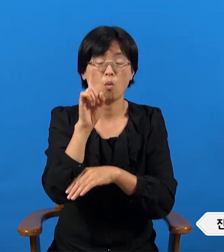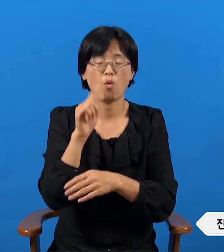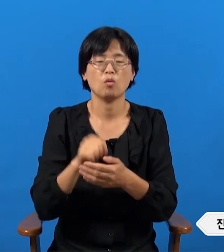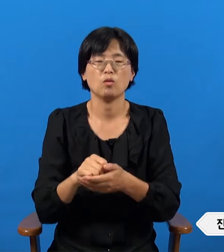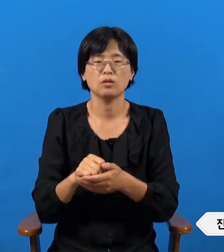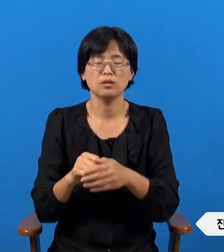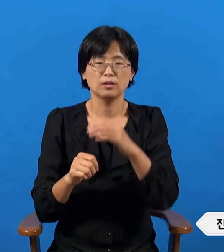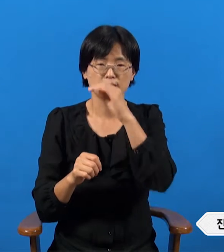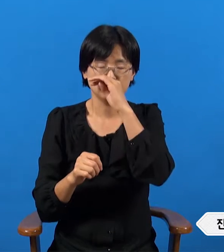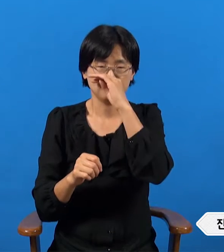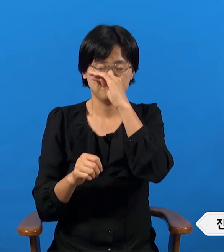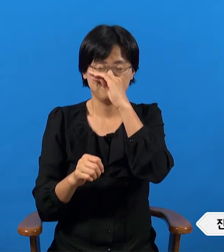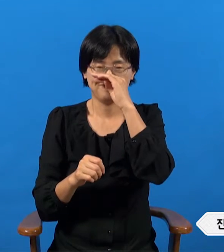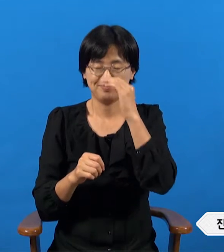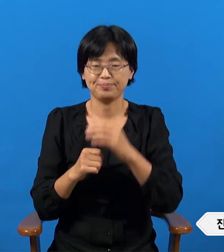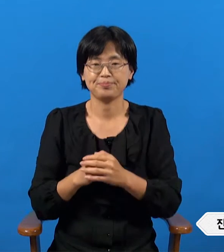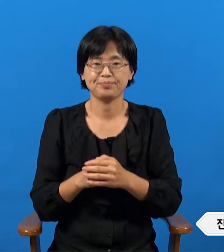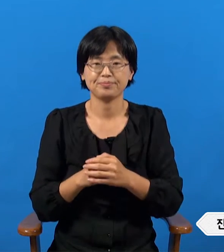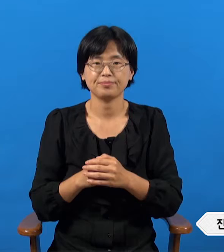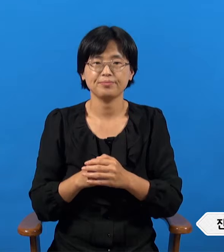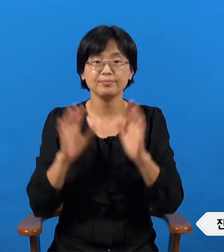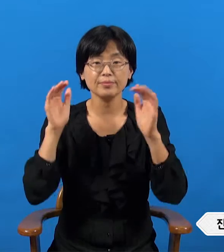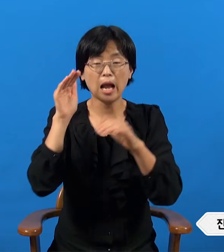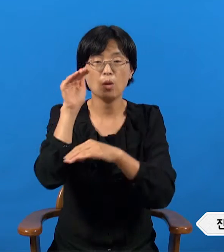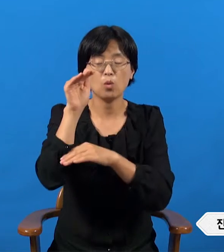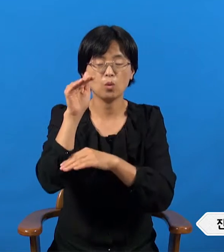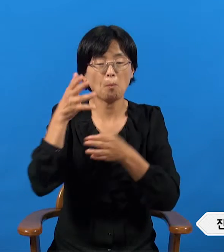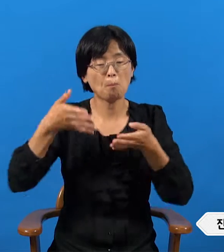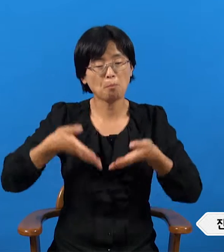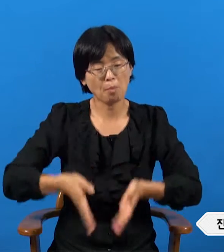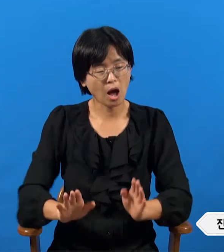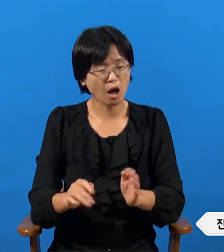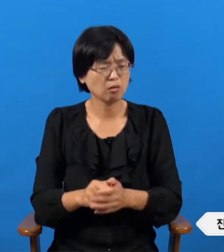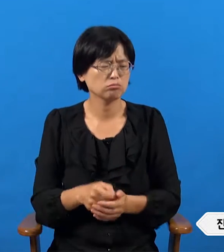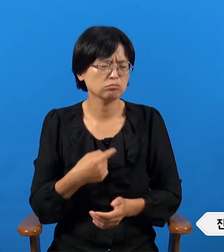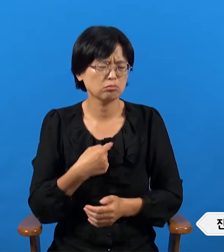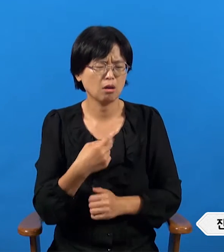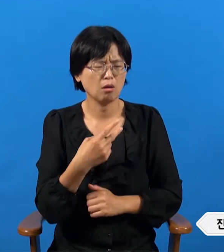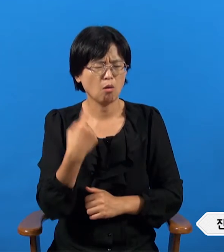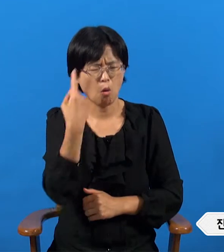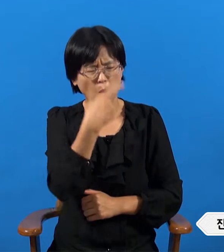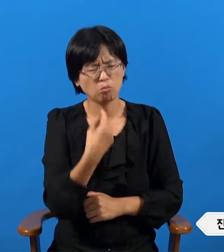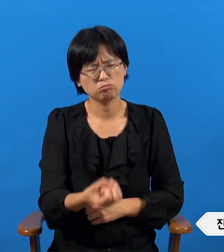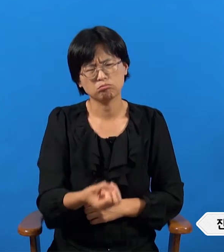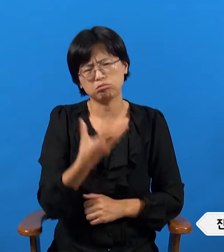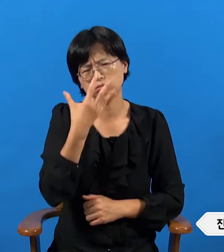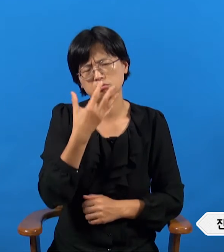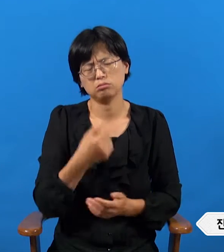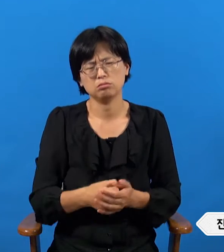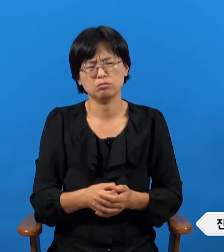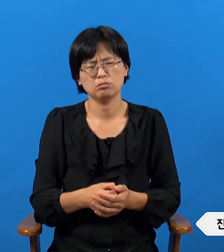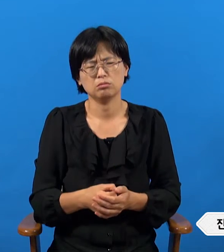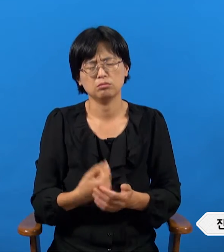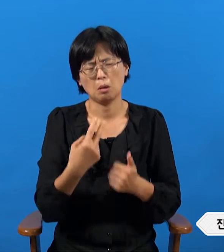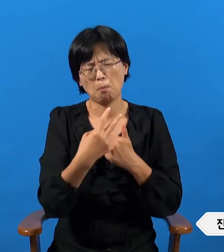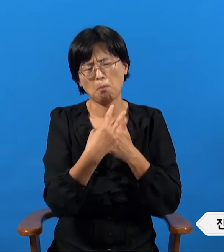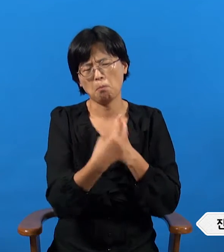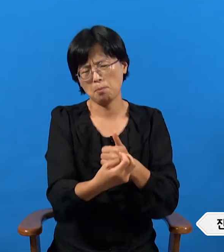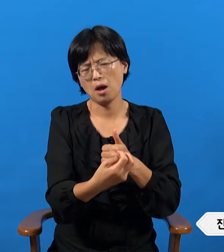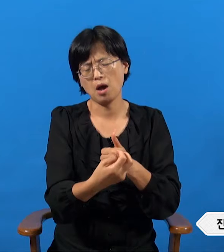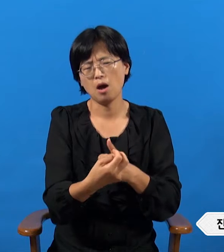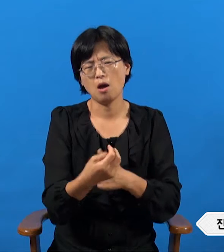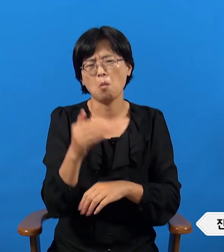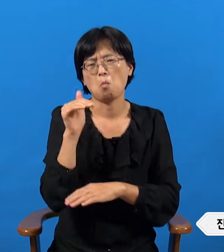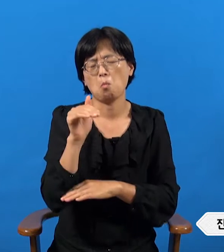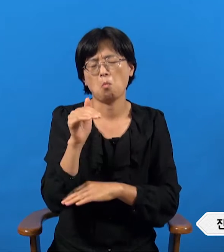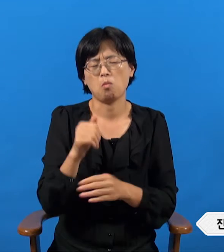태어나서 자기가 미운 오리인 줄 알았습니다. 다른 오리들과 비교해서 너무나 다른 그는 얼마나